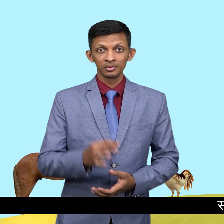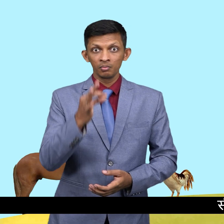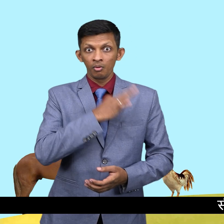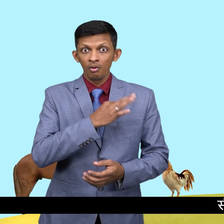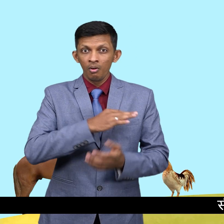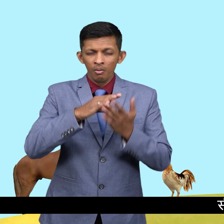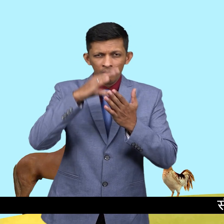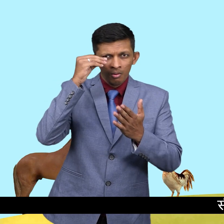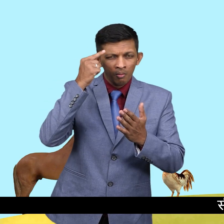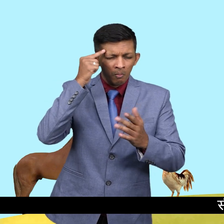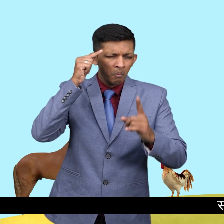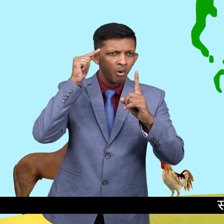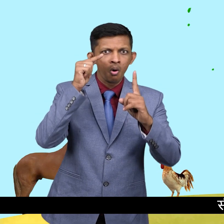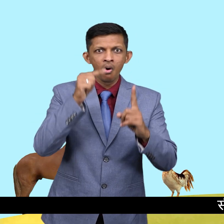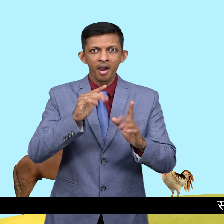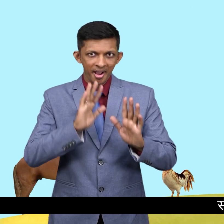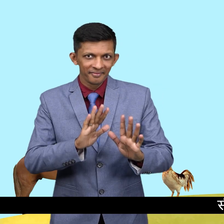सीखने के परिणाम।